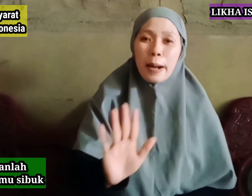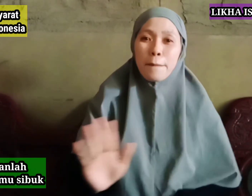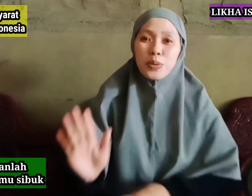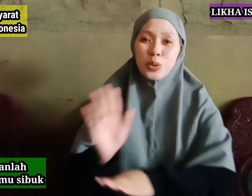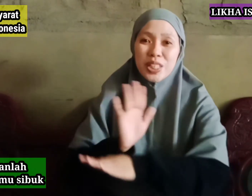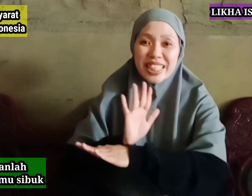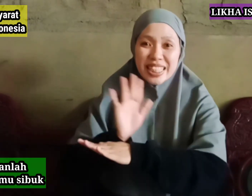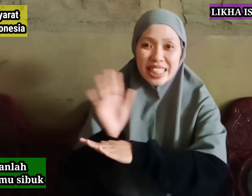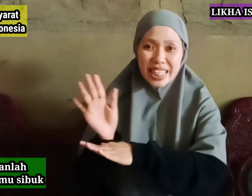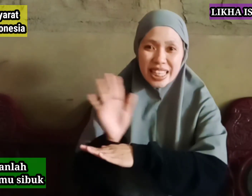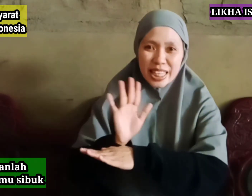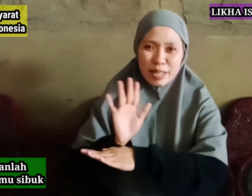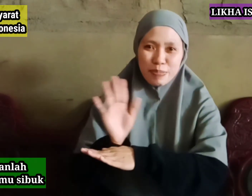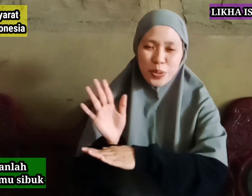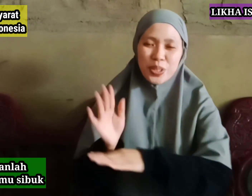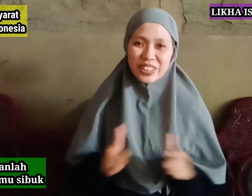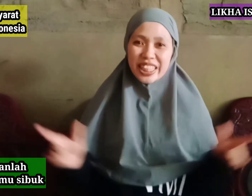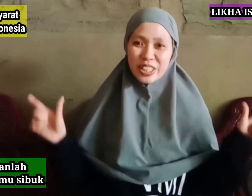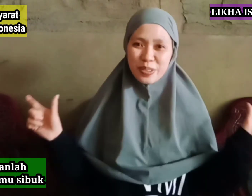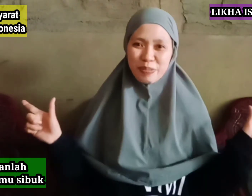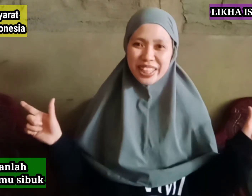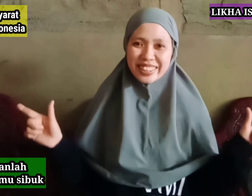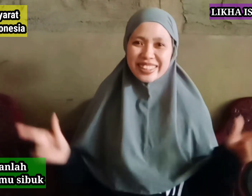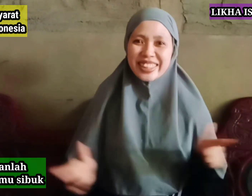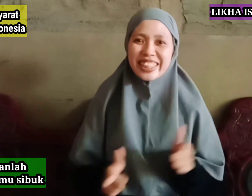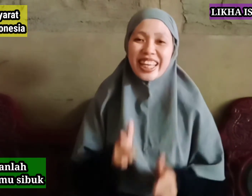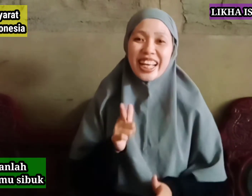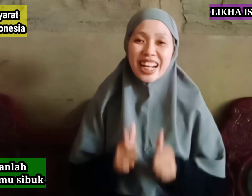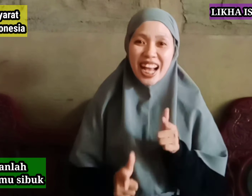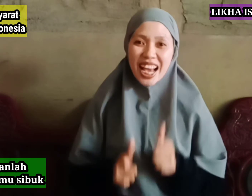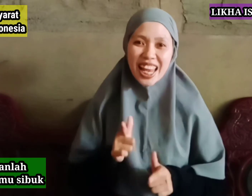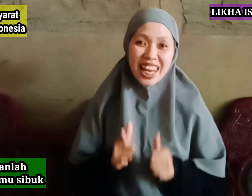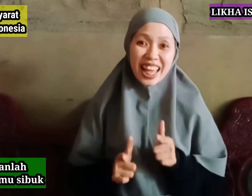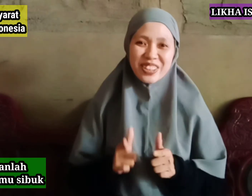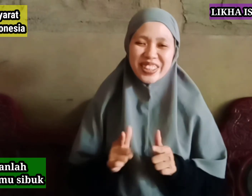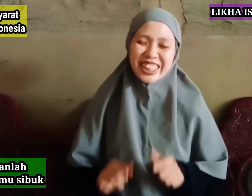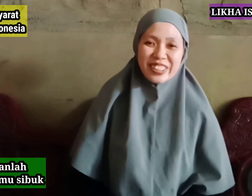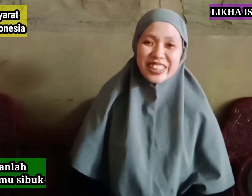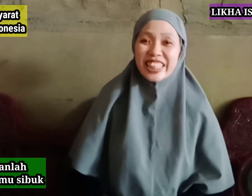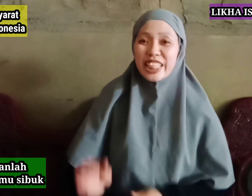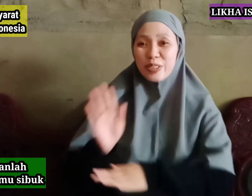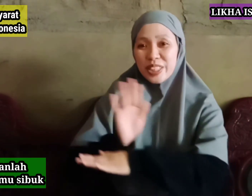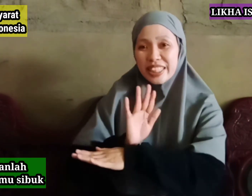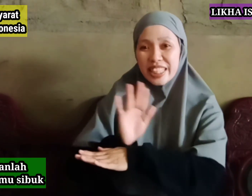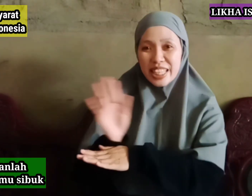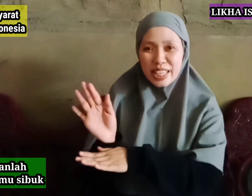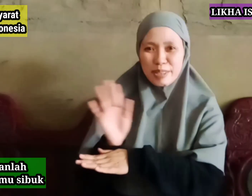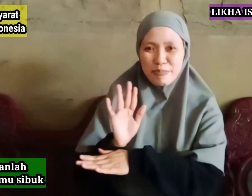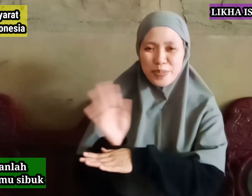kamu sibuk ya. Ini huruf L gitu. Kalau gitu, terus ini tuh sibuk.